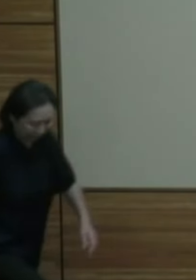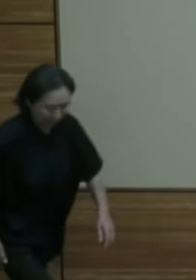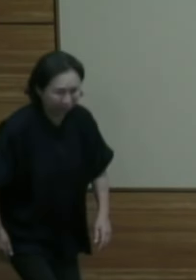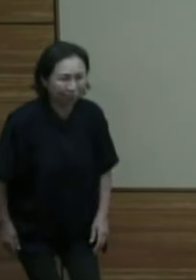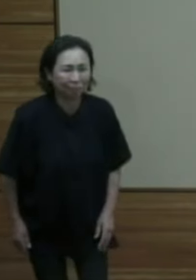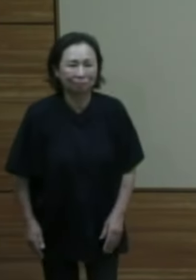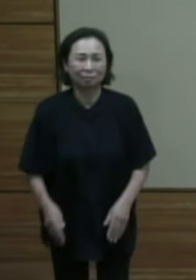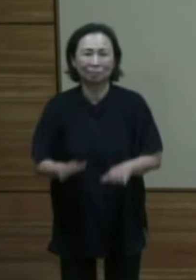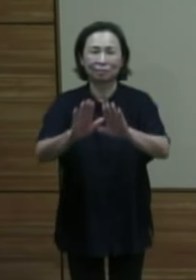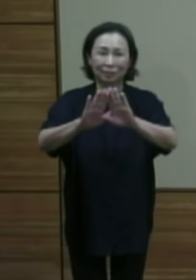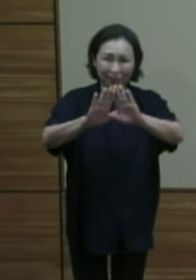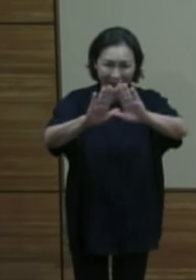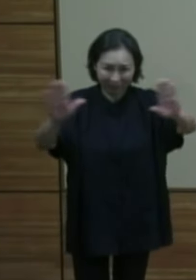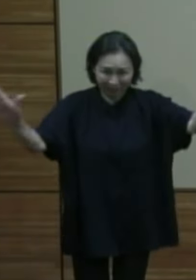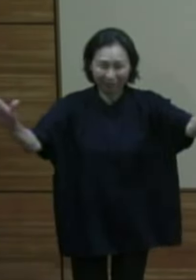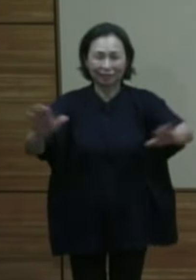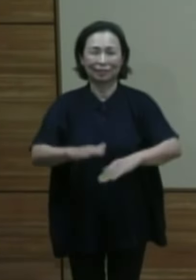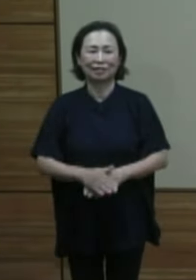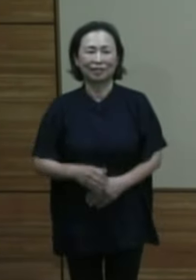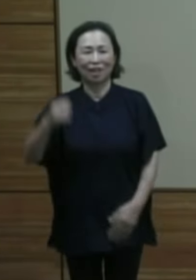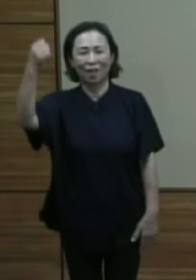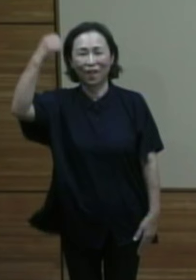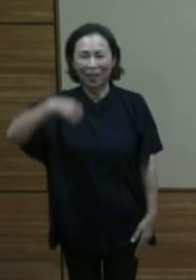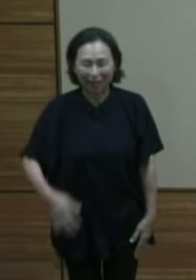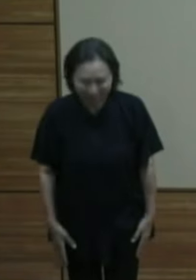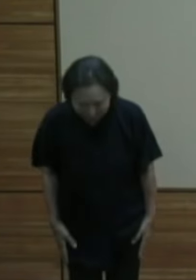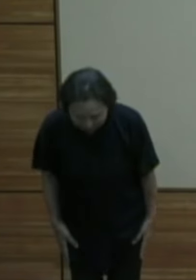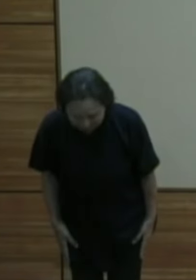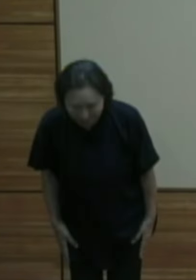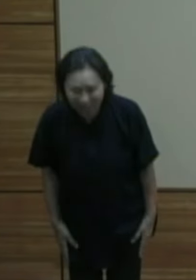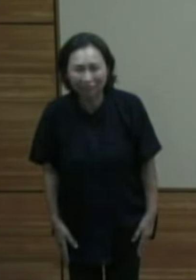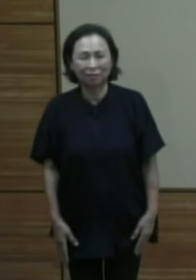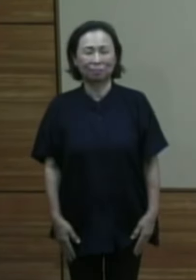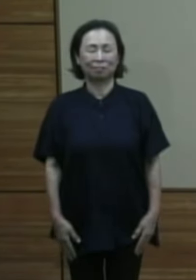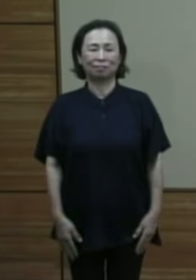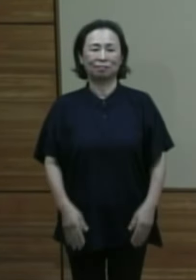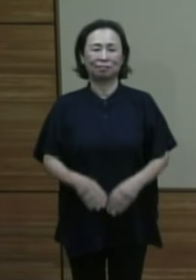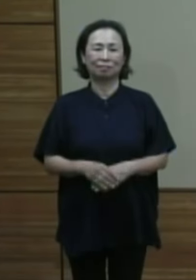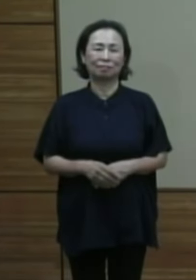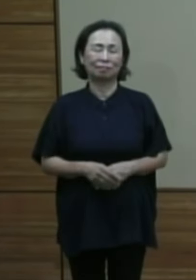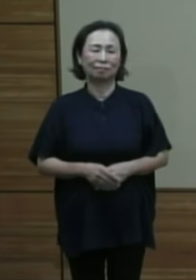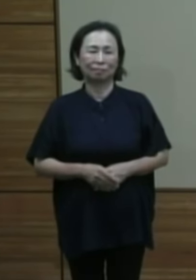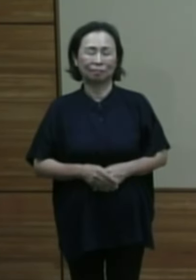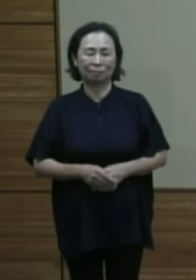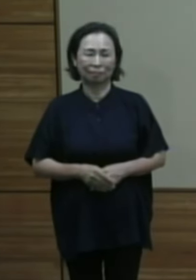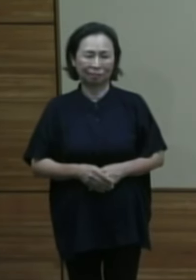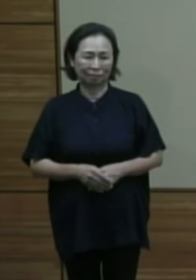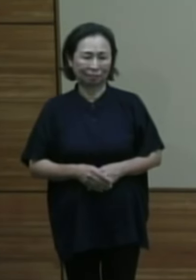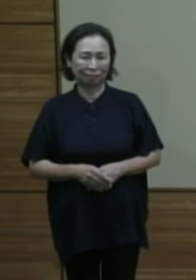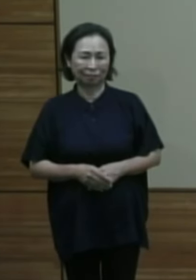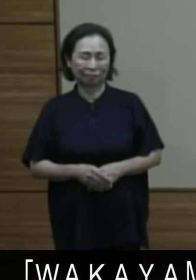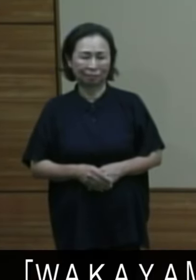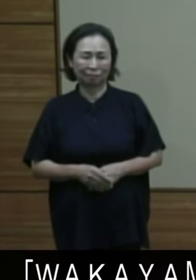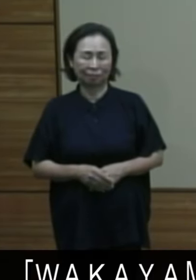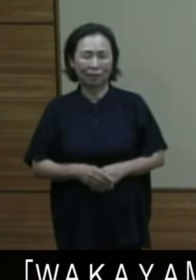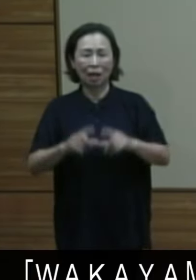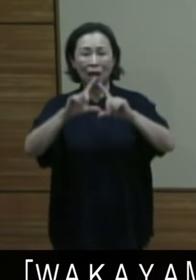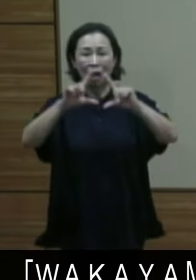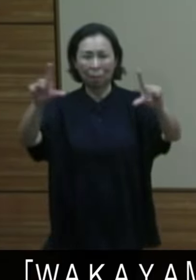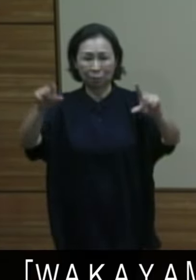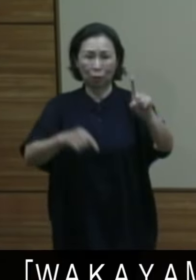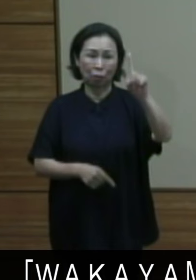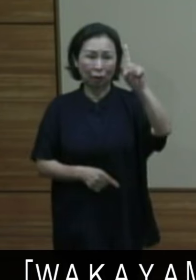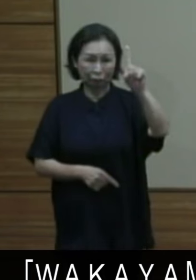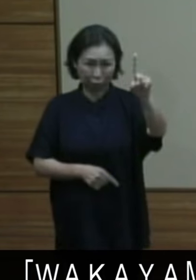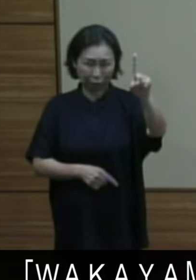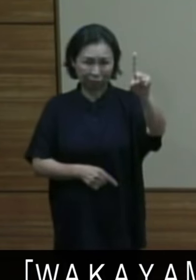それでは会見始めます。 はい、おはようございます。それでは定例の会見を行いたいと思います。まず発表事項が一つあ